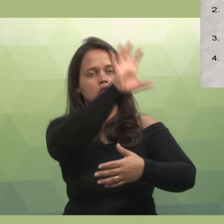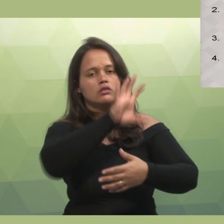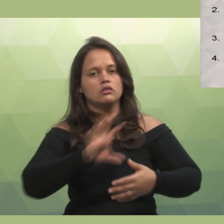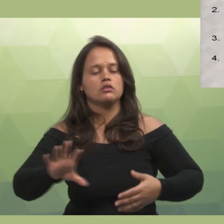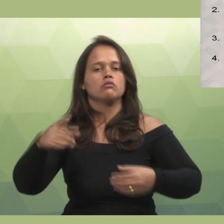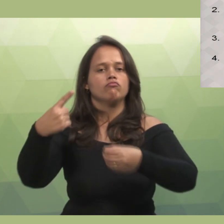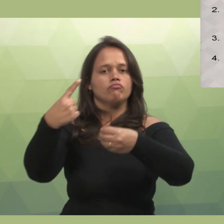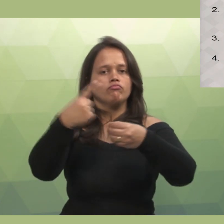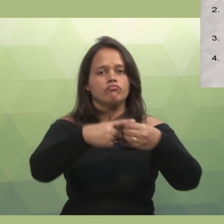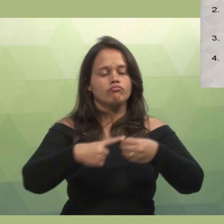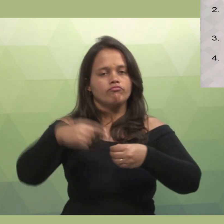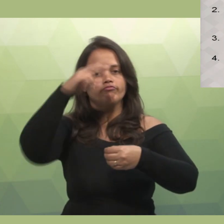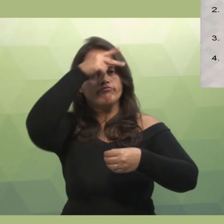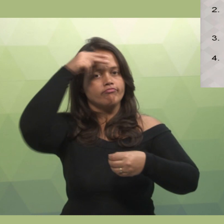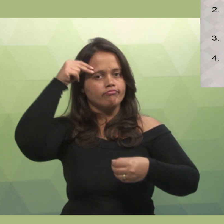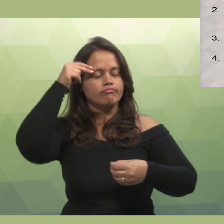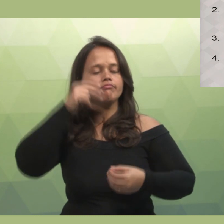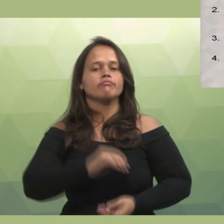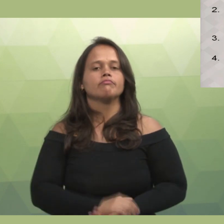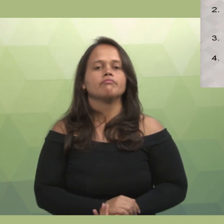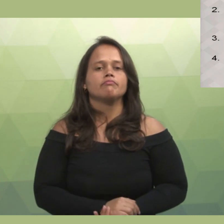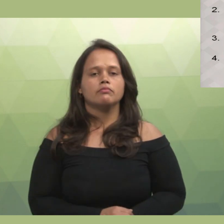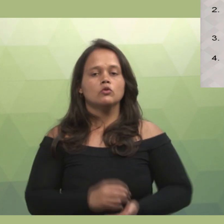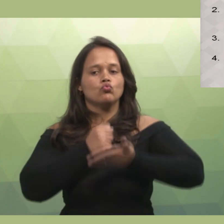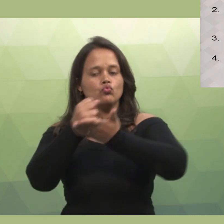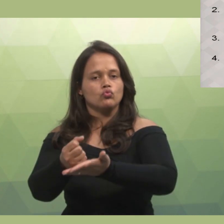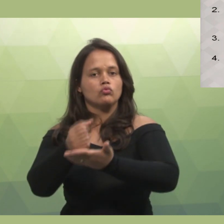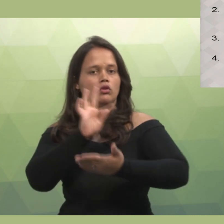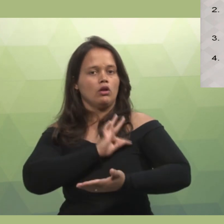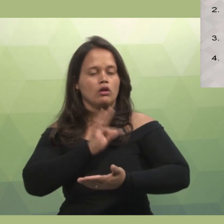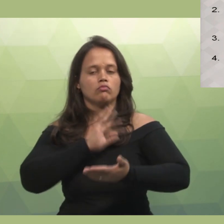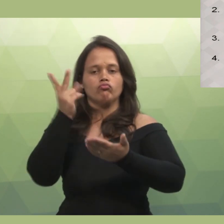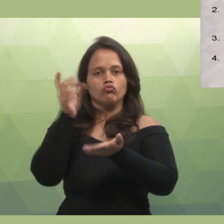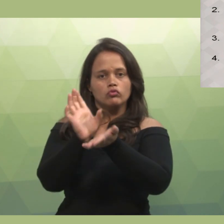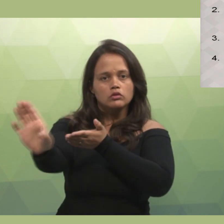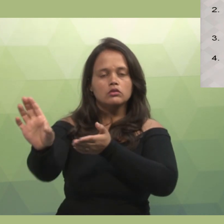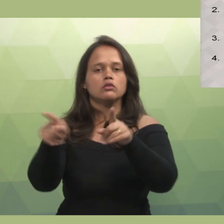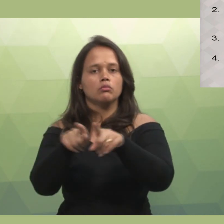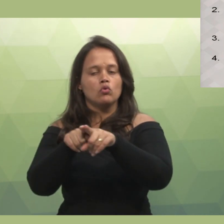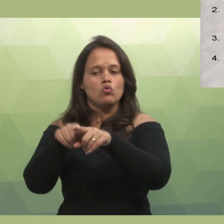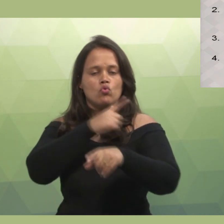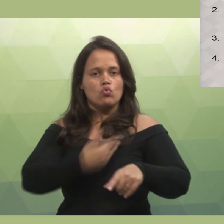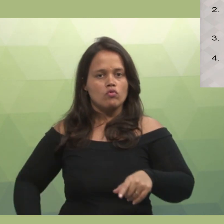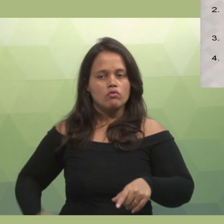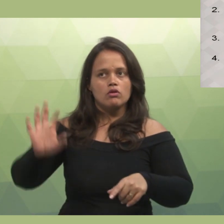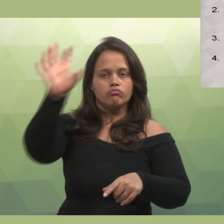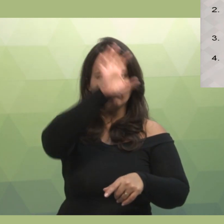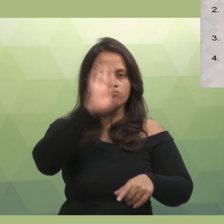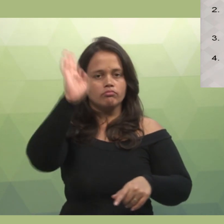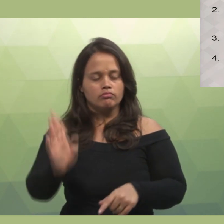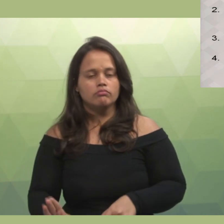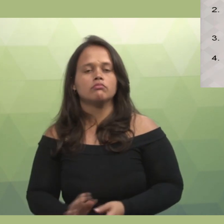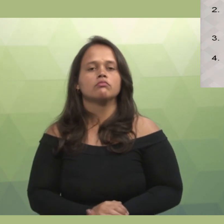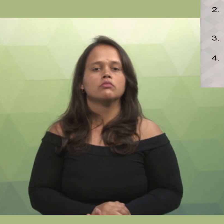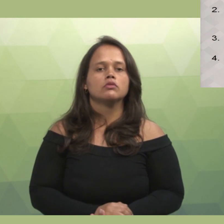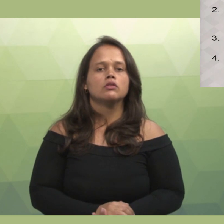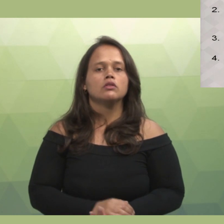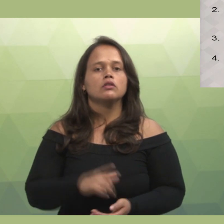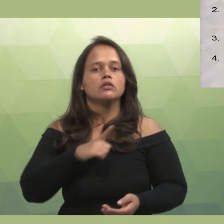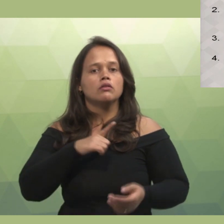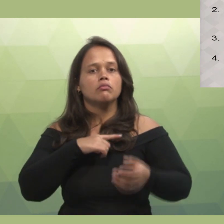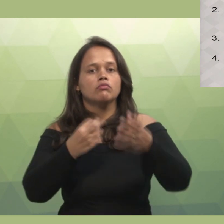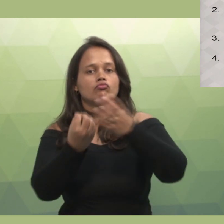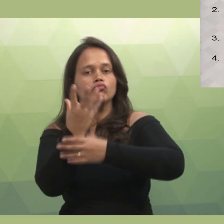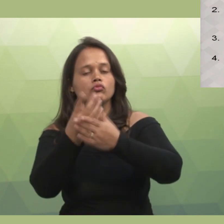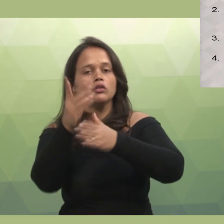a assistência técnica e financeira aos governos subnacionais, o estabelecimento de diretrizes para as etapas de educação